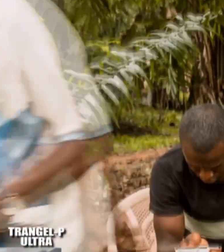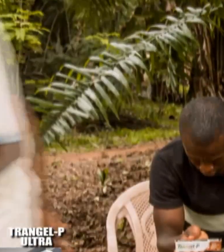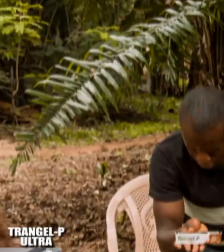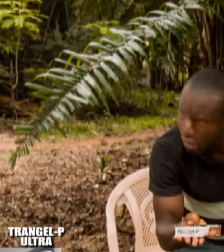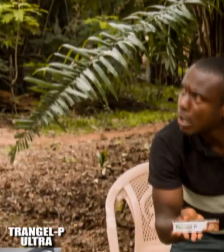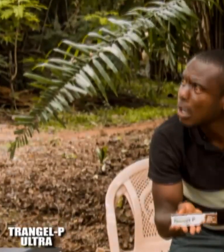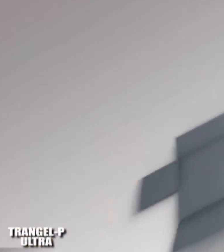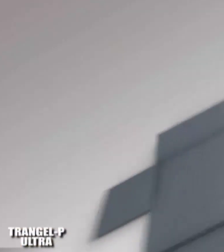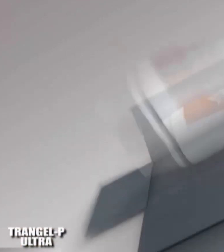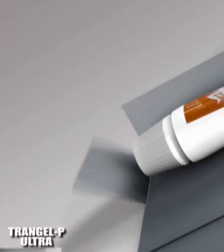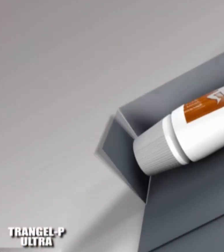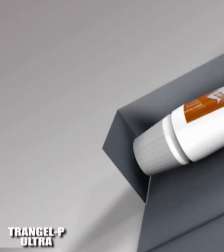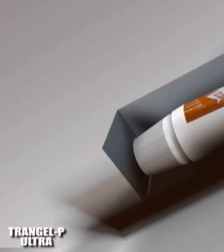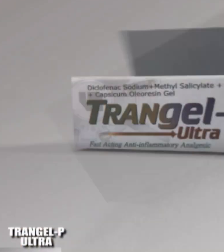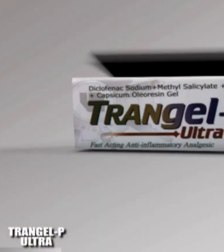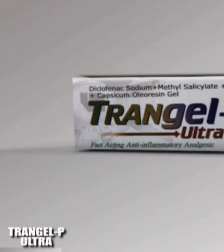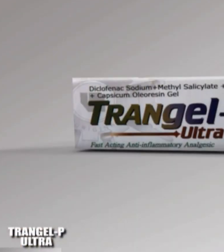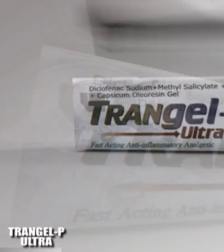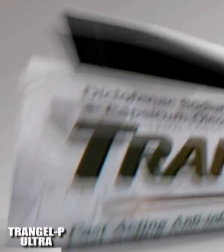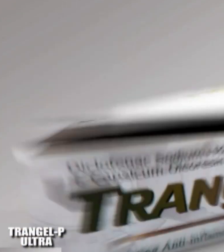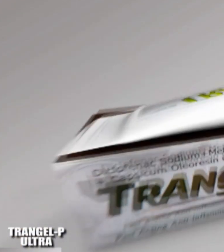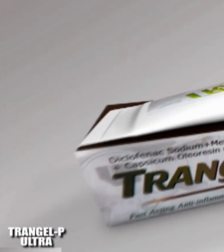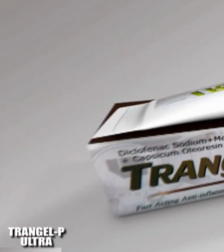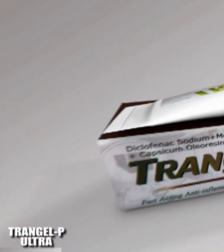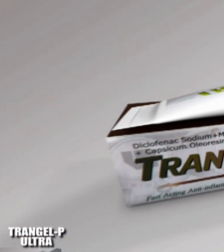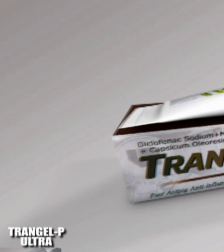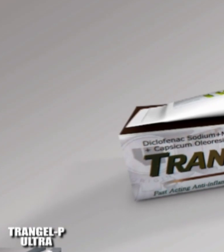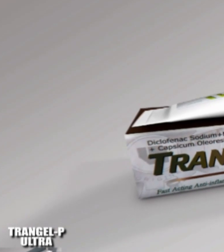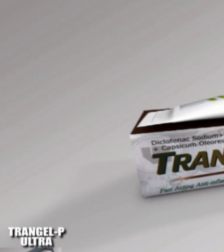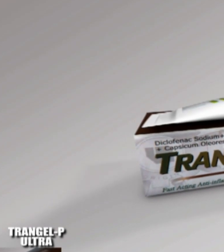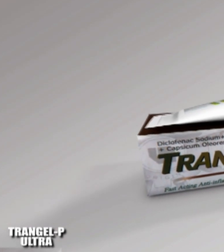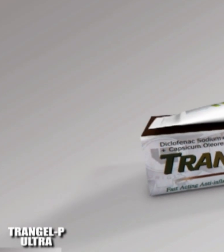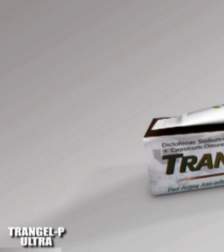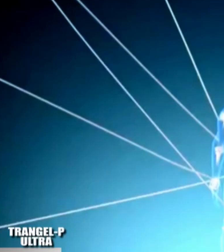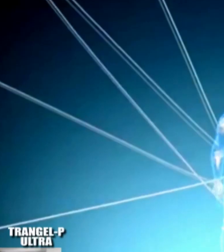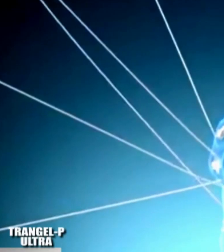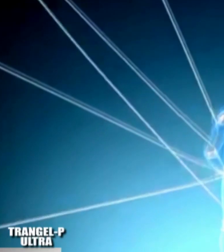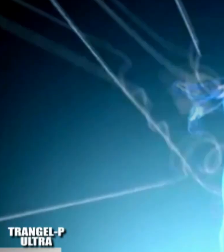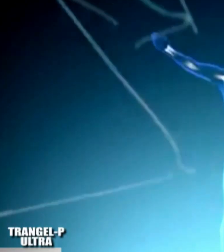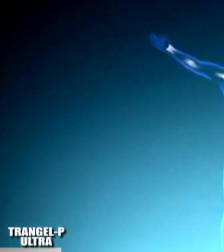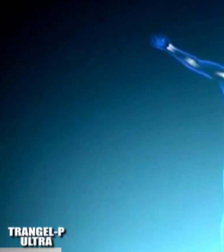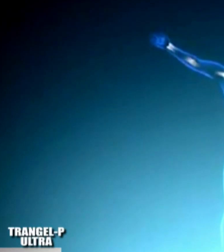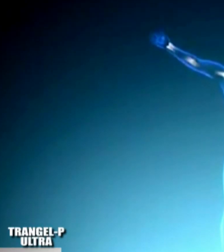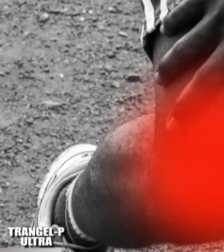yare. Trondel P Ultra oyaw ebeyira. Wobenya Trondel P wo pharmacy bia ewo Ghana pa